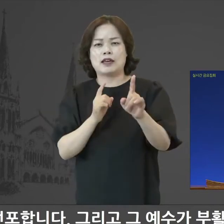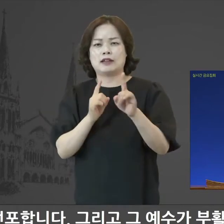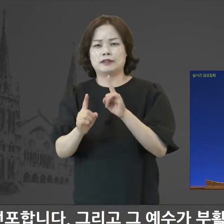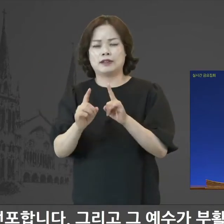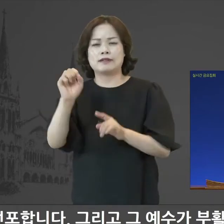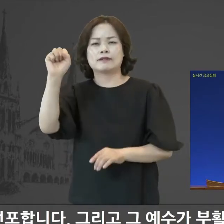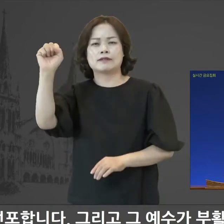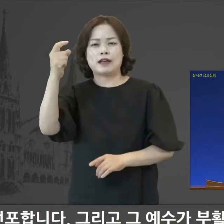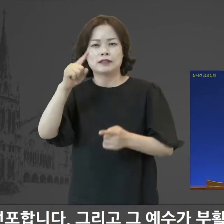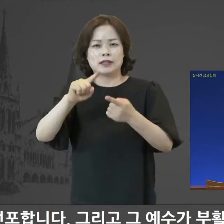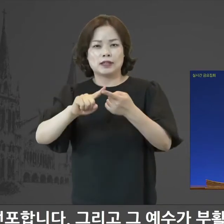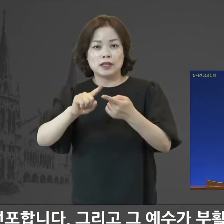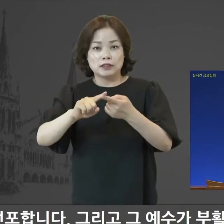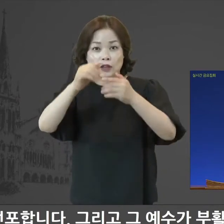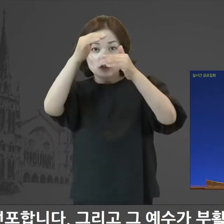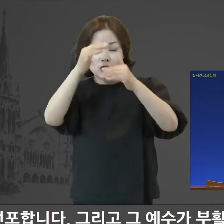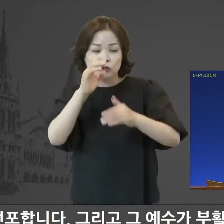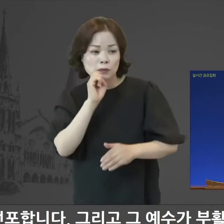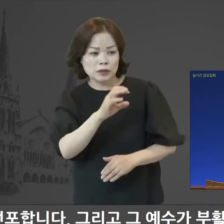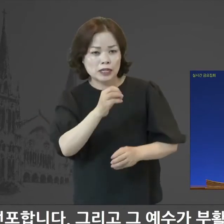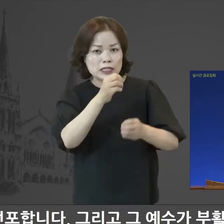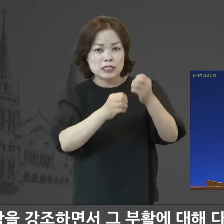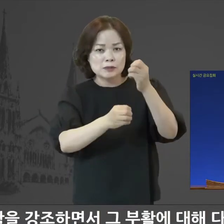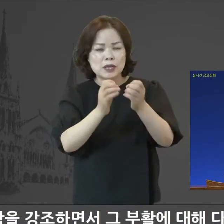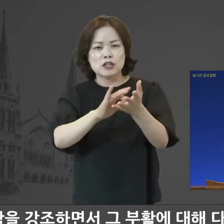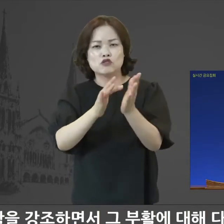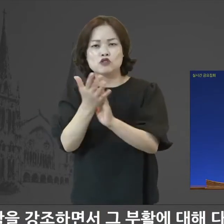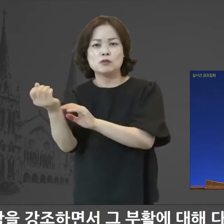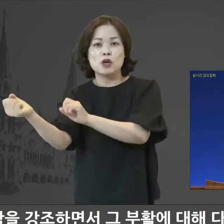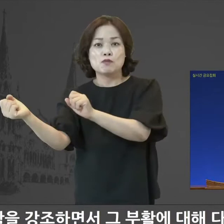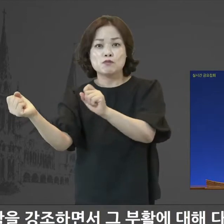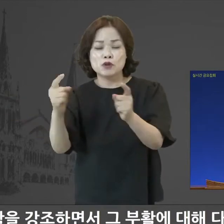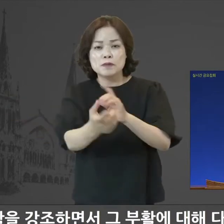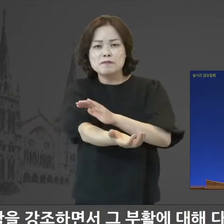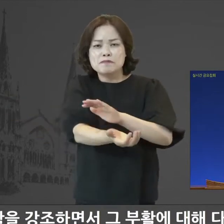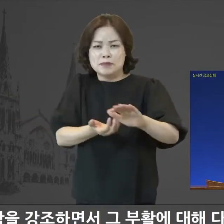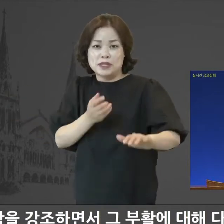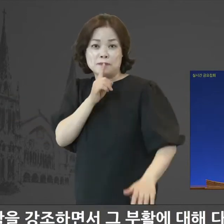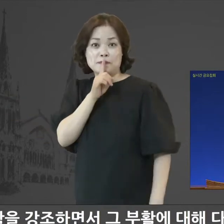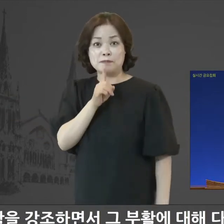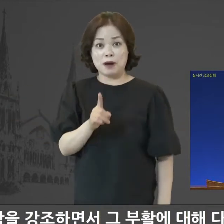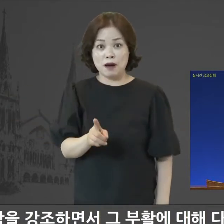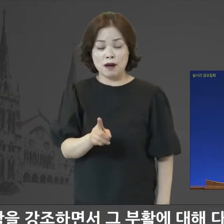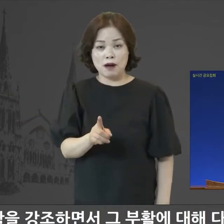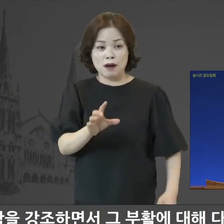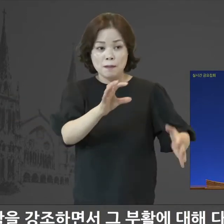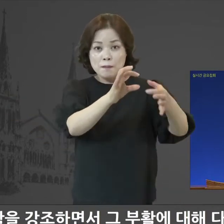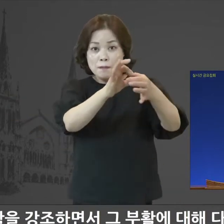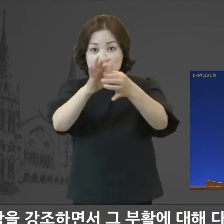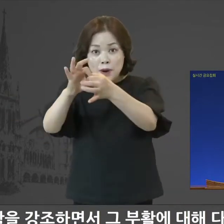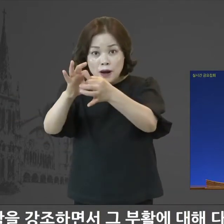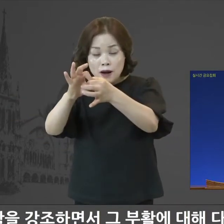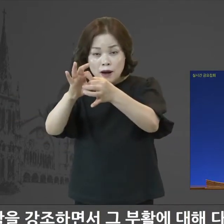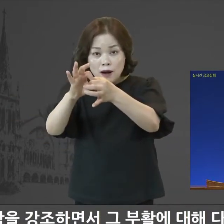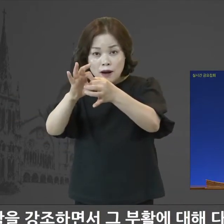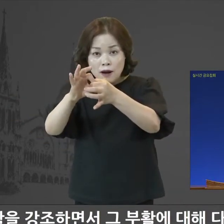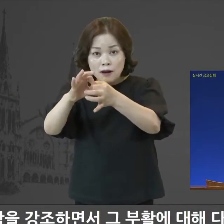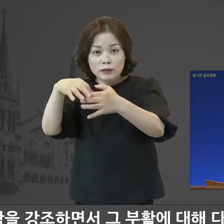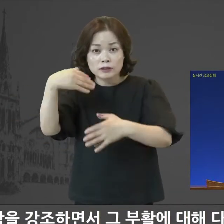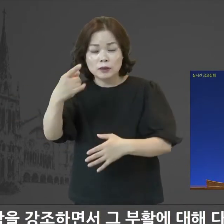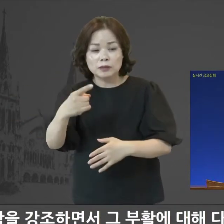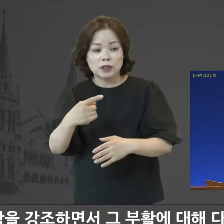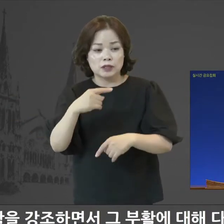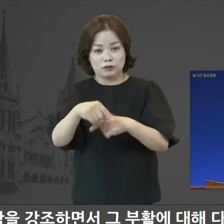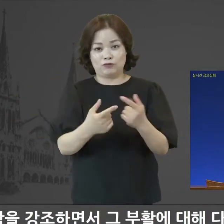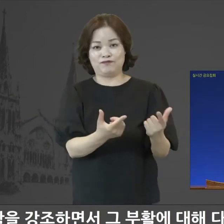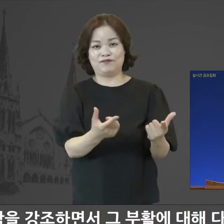갖다 댄 거였어요. 다윗이 시편에서 예수님의 부활을 미리 예언하고 있다, 이렇게 딱 연결하면서 그 다음에 한 얘기인데 이제 같이